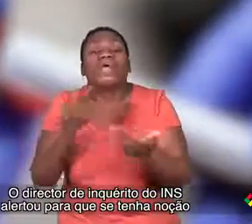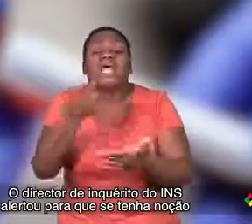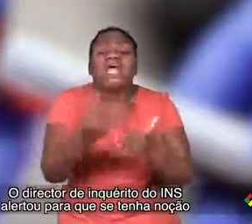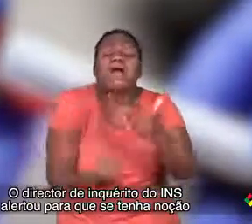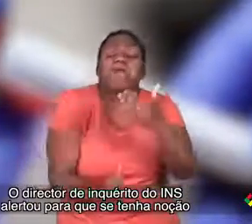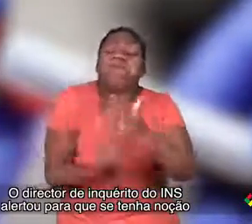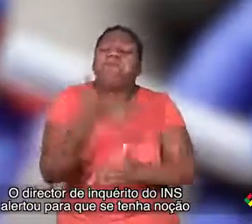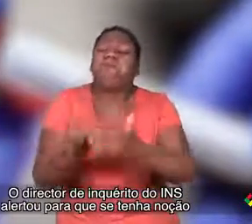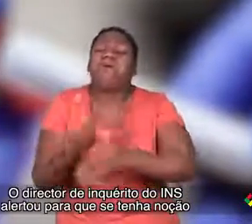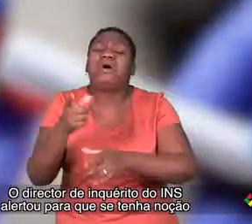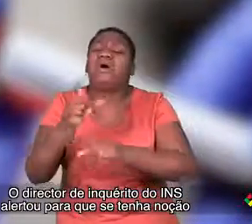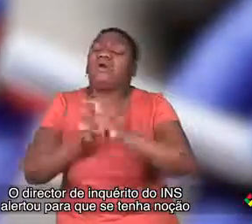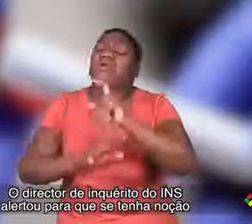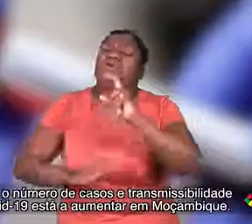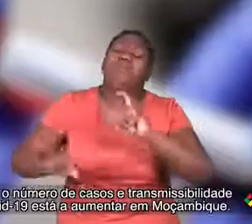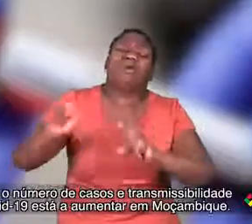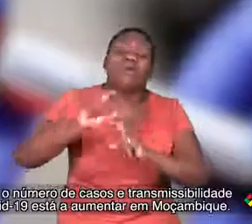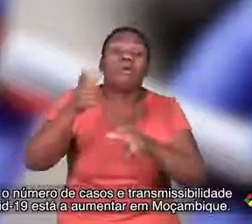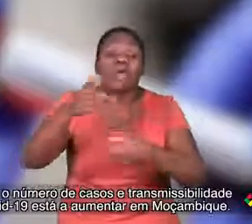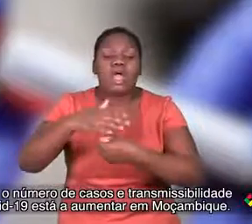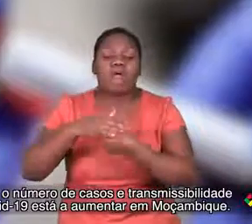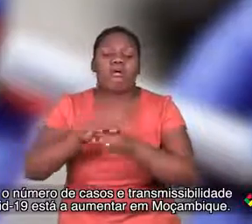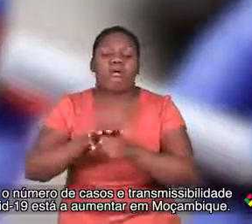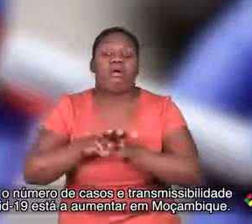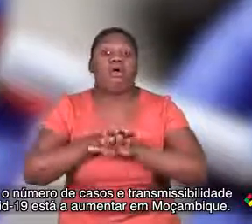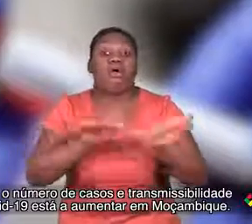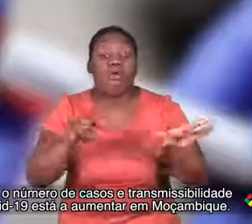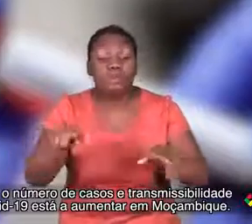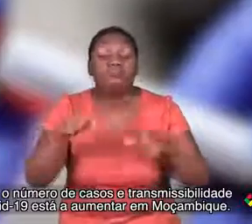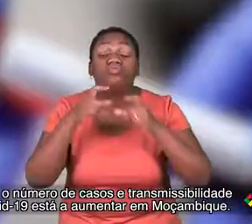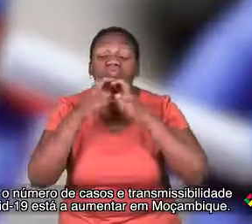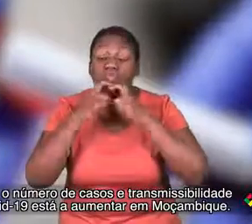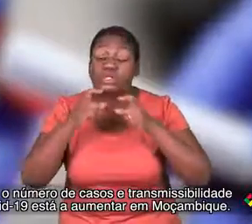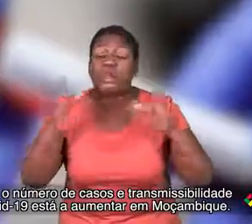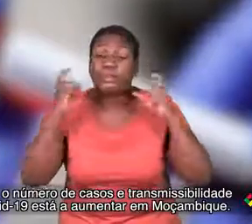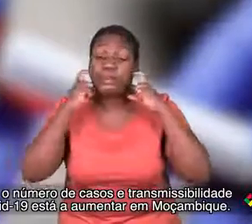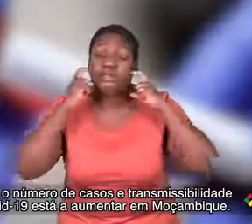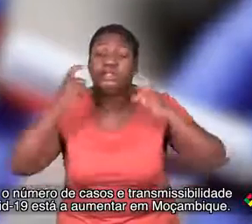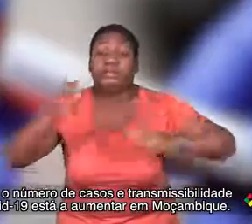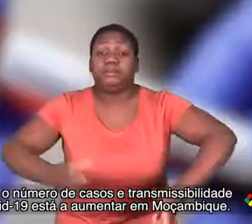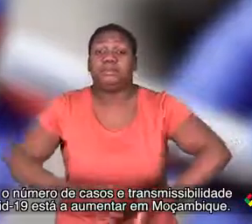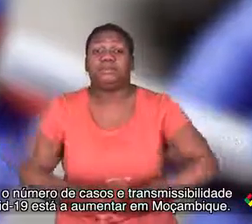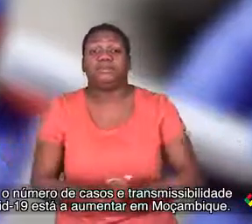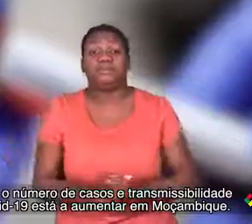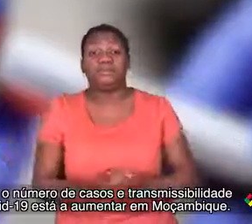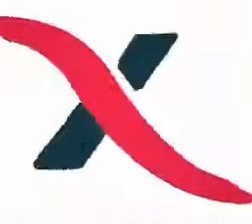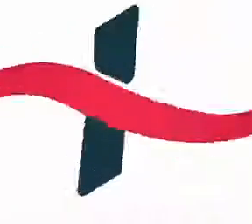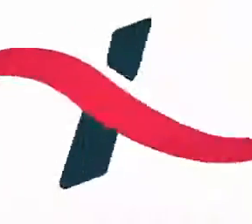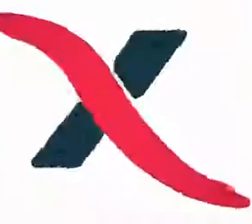alertou para que se tenha noção de que o número de casos e transmissibilidade da Covid-19 está a aumentar em Moçambique.